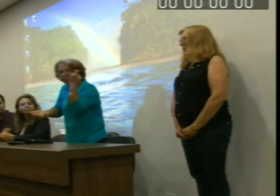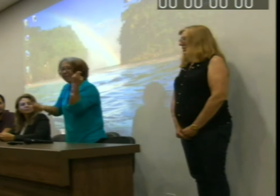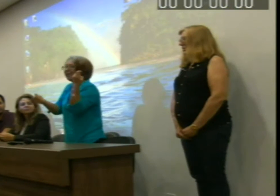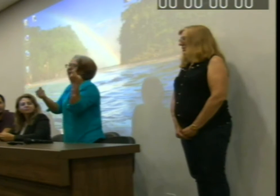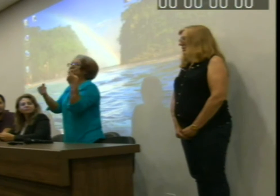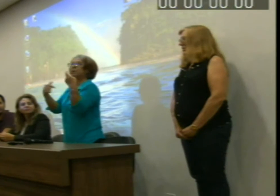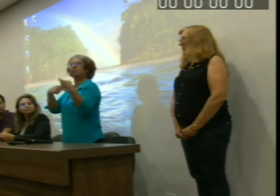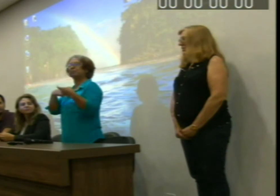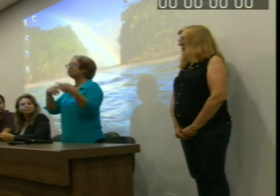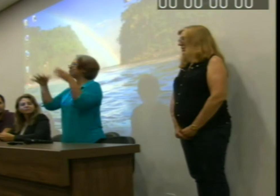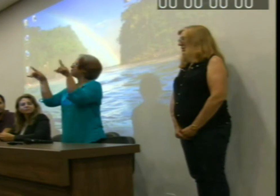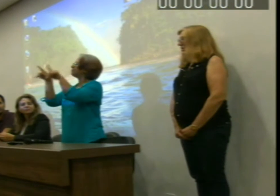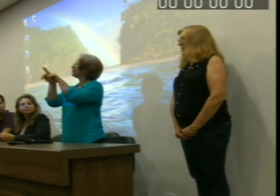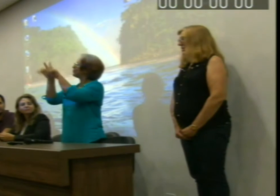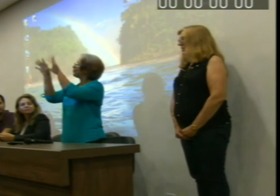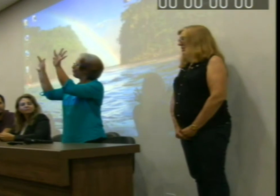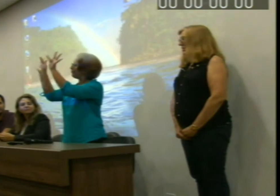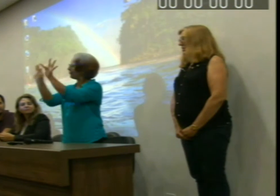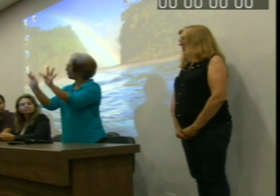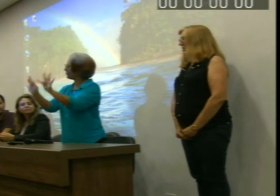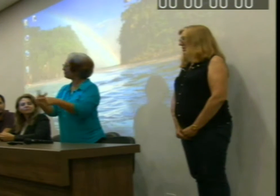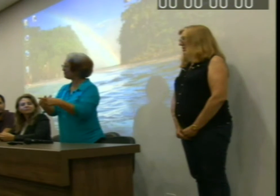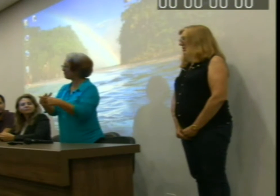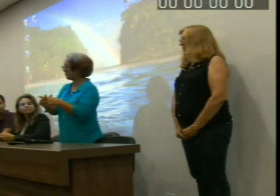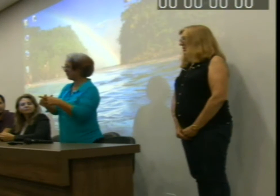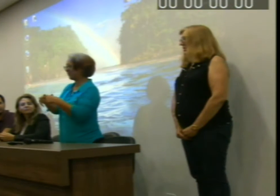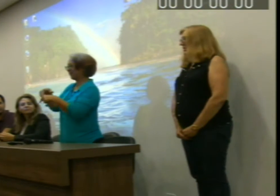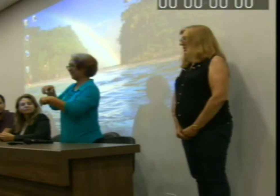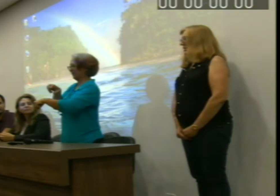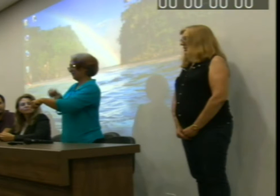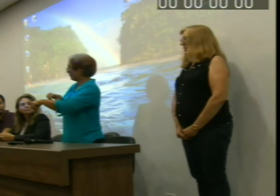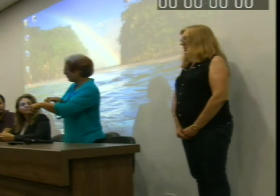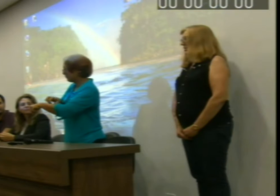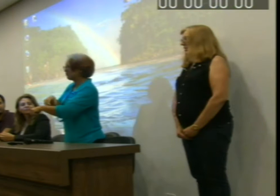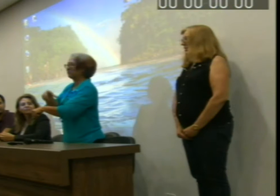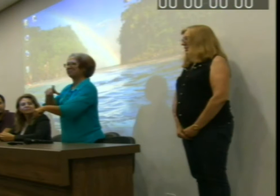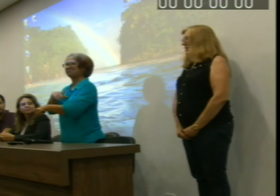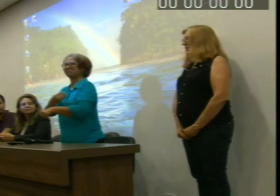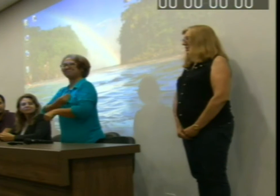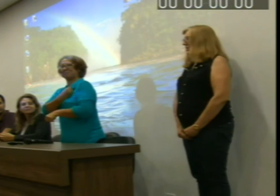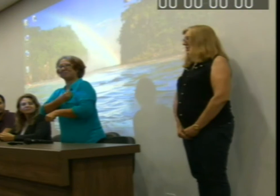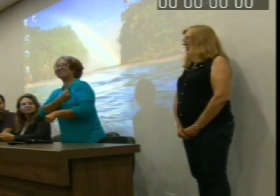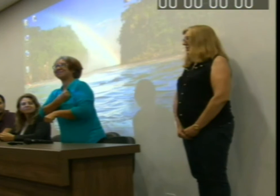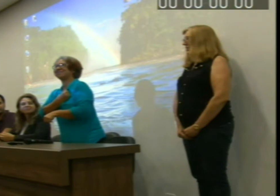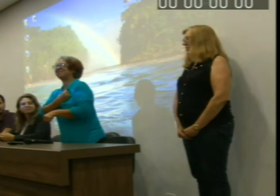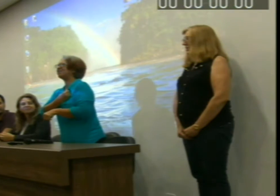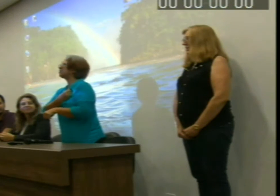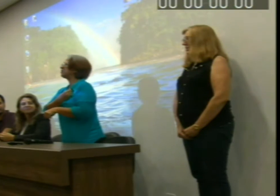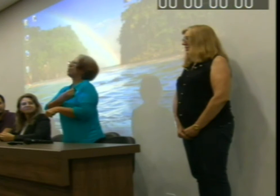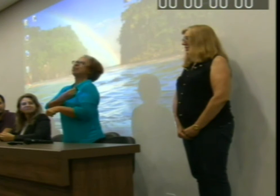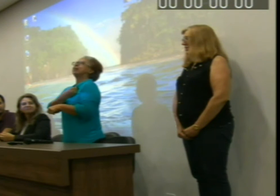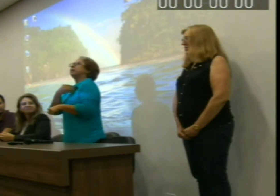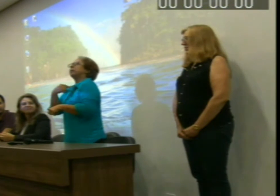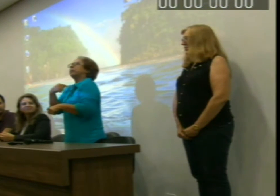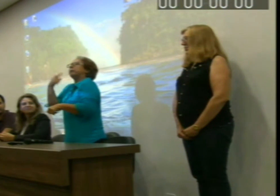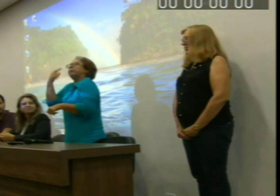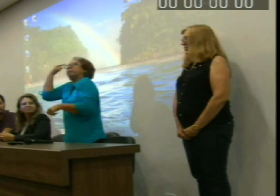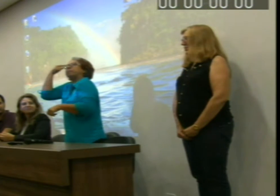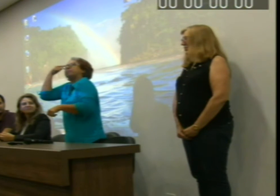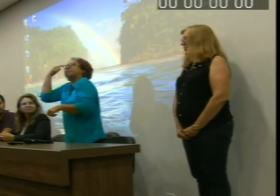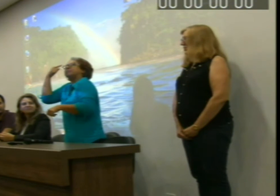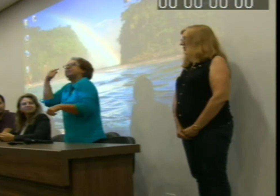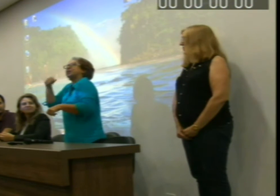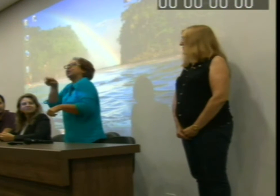presentes famílias profissionais deins por isso estou muito feliz estou feliz com a presença do José